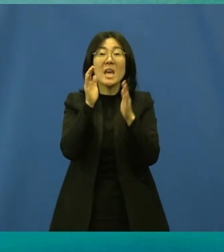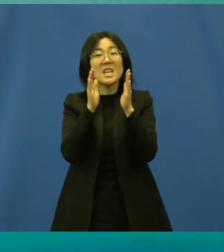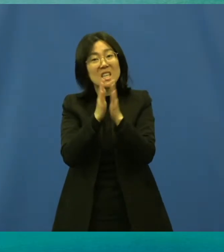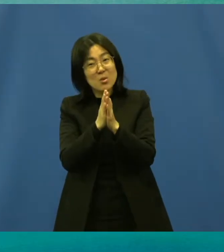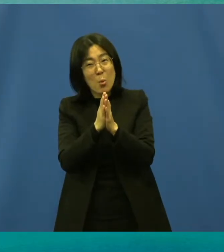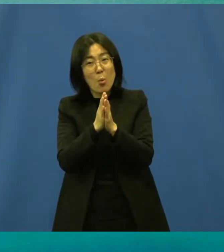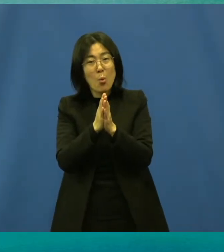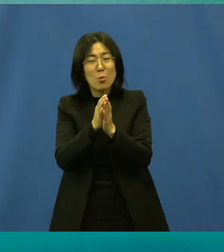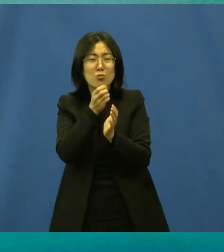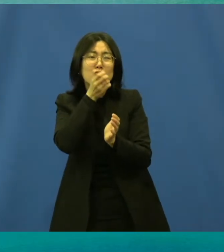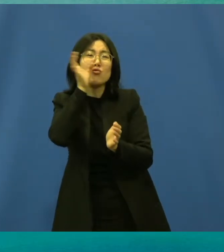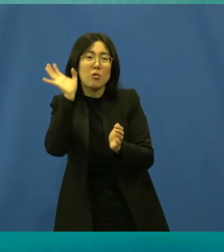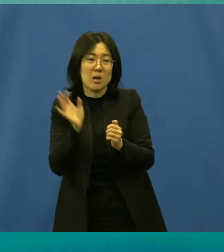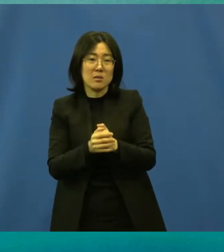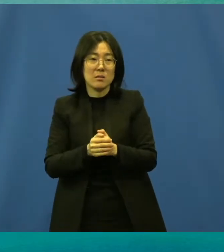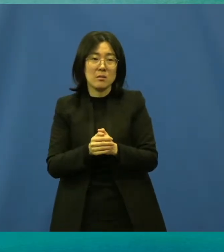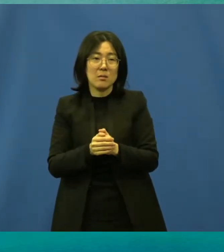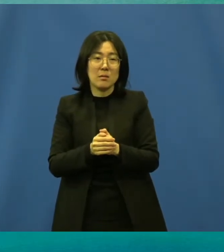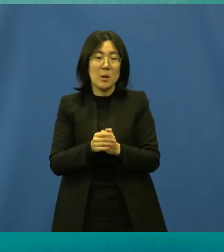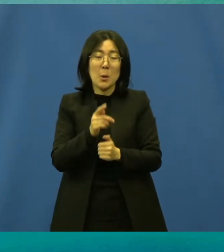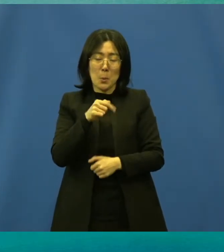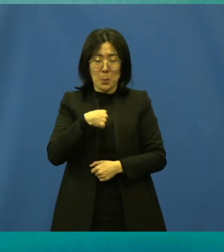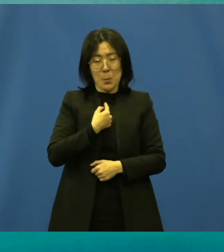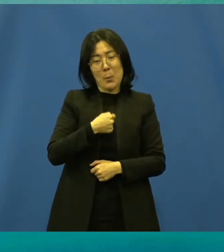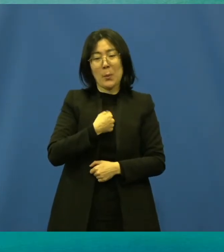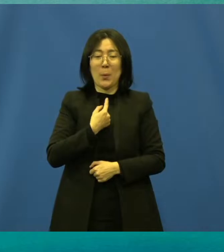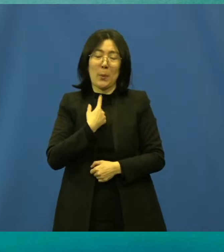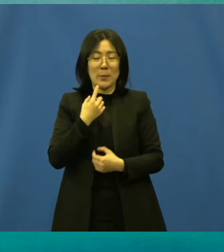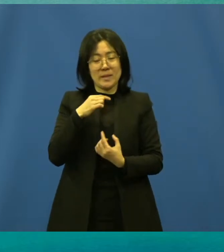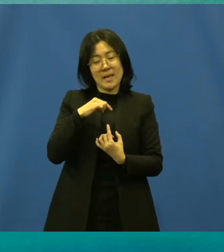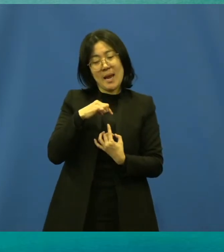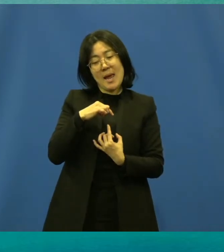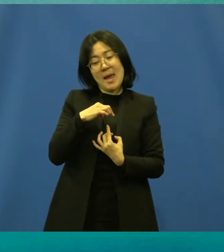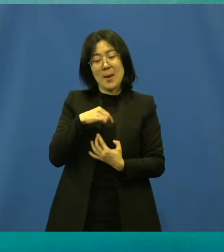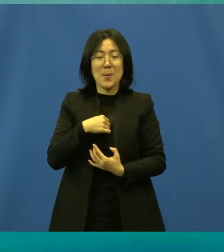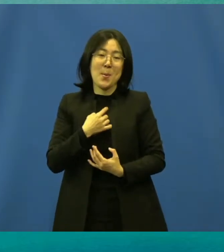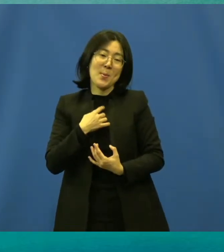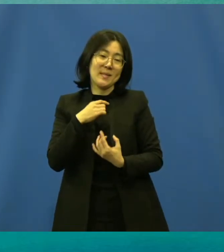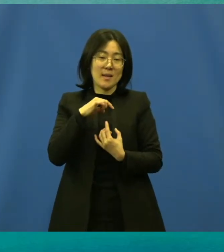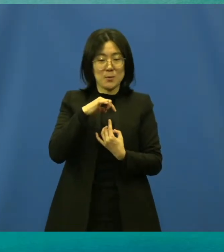여러분. 그러나 여러분 우리의 기도에는 눈물이 있어야 합니다.